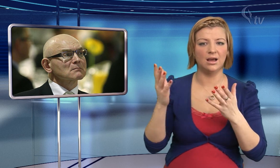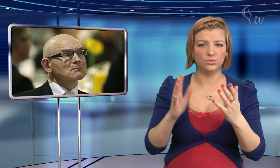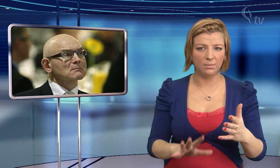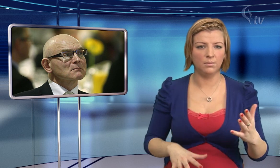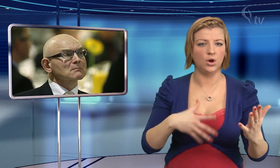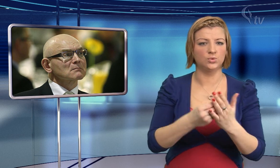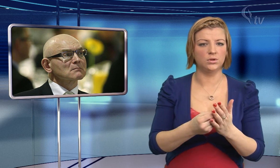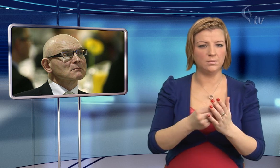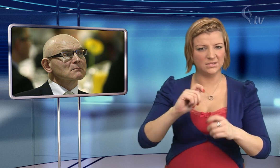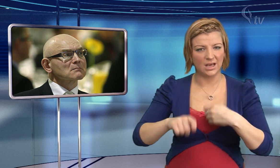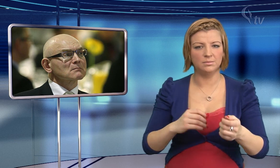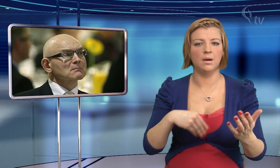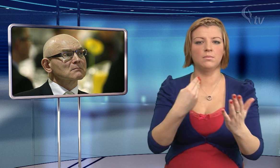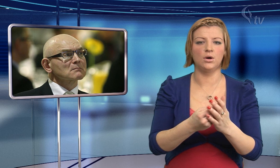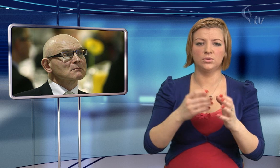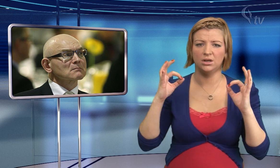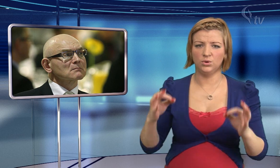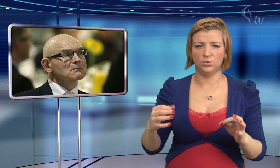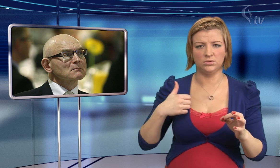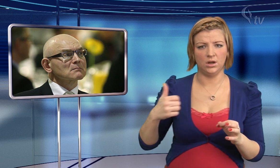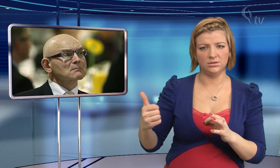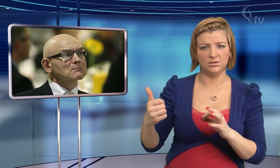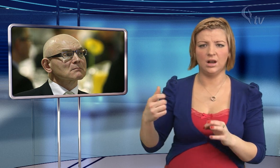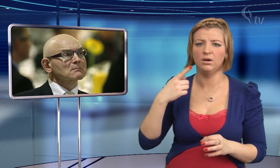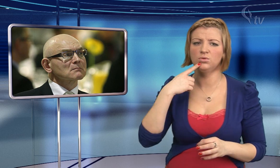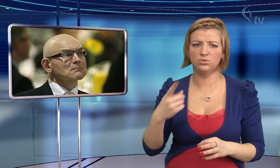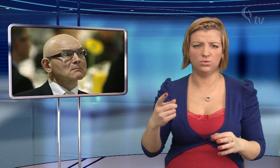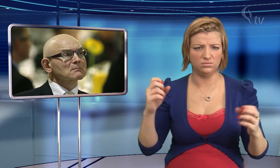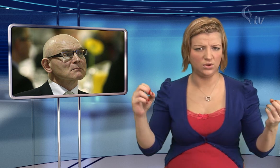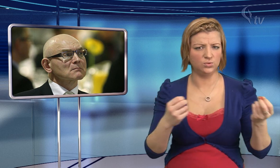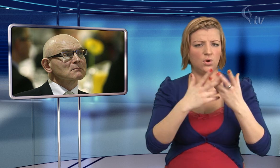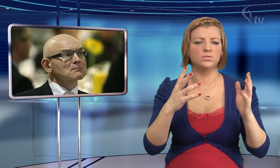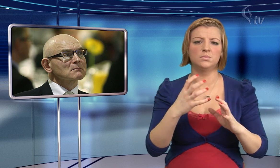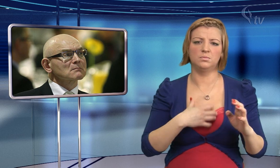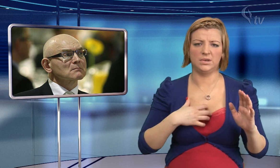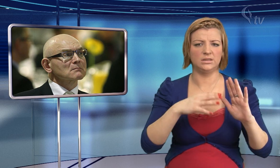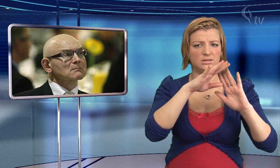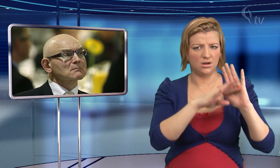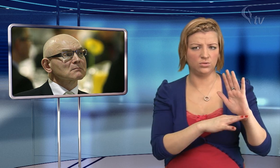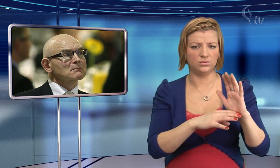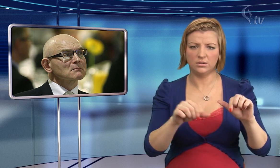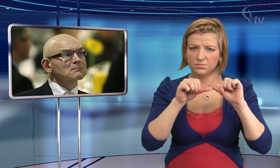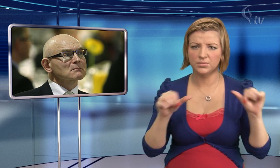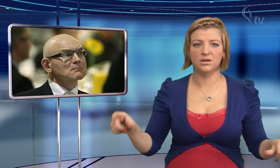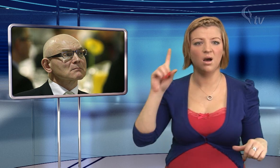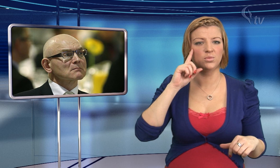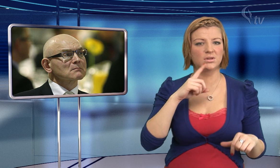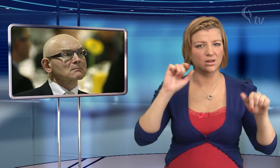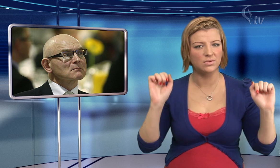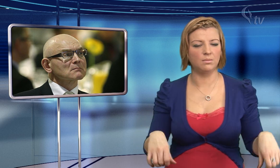Viipekeele tõlketeenuse maksustamine käibemaksuga on õiguskantsleri teatel vastuolus põhiseadusega ja piirab kurtide